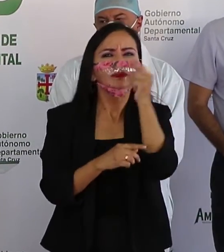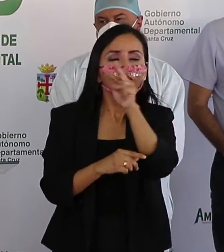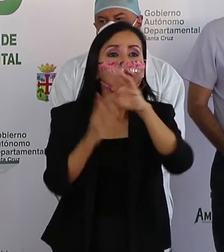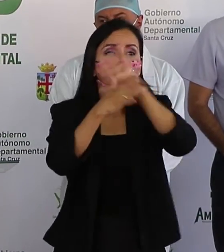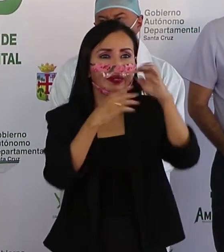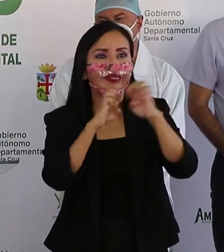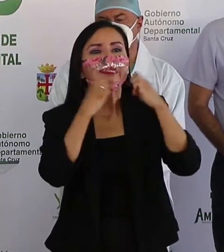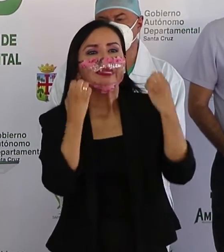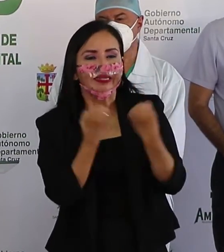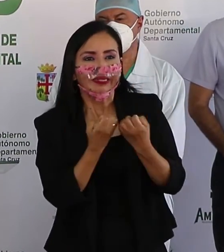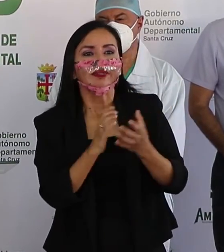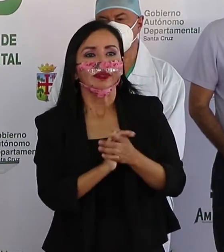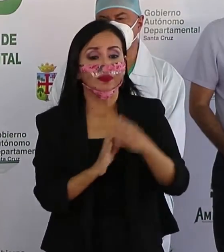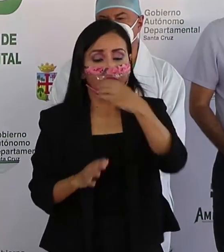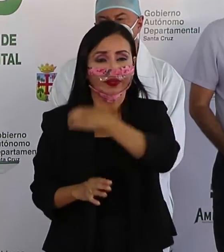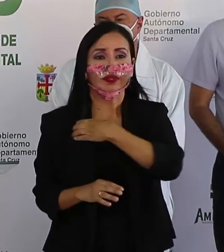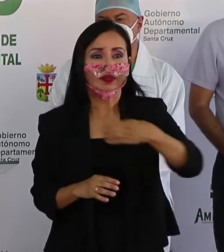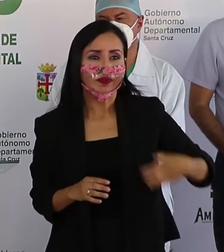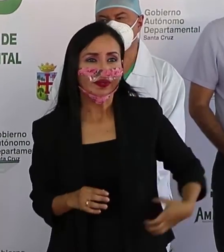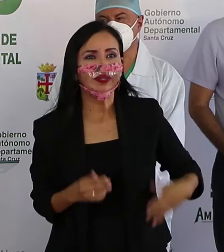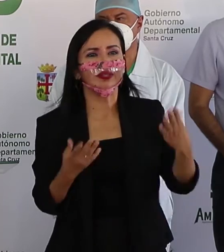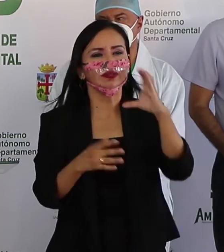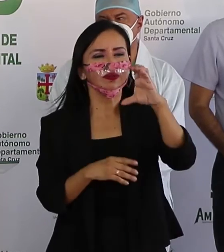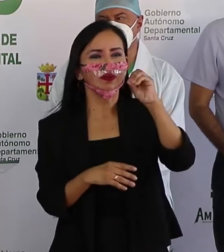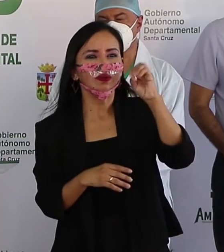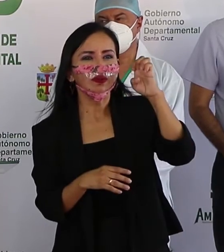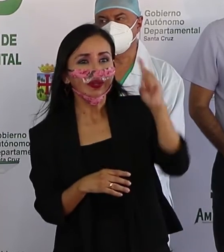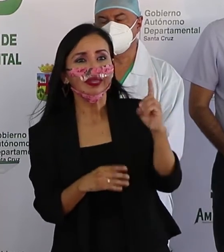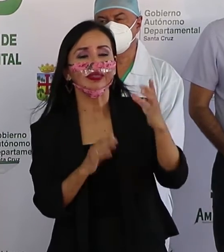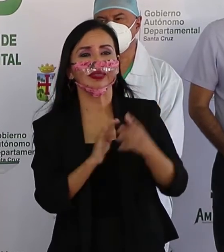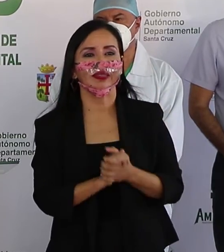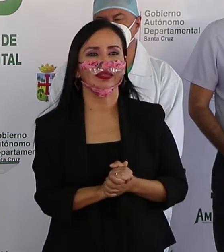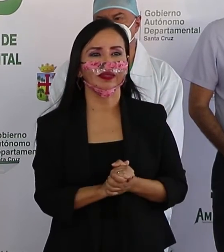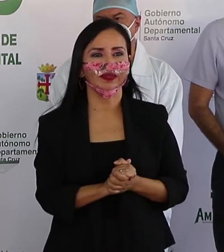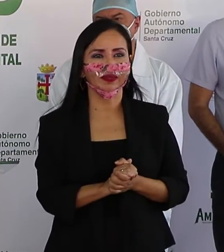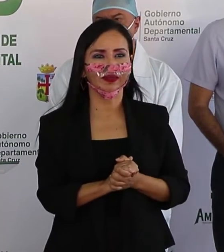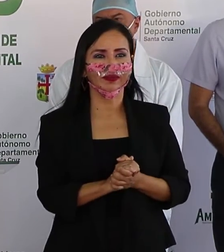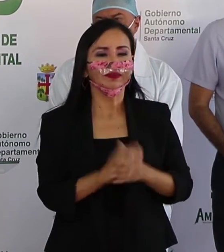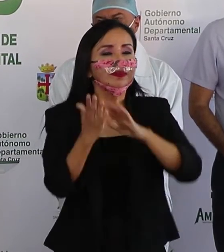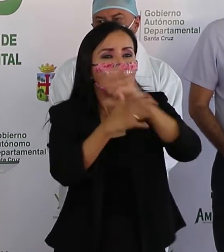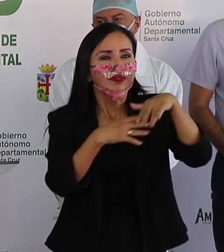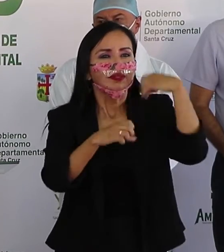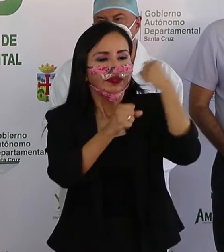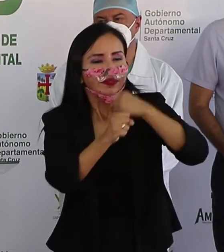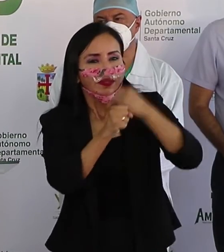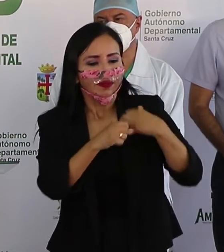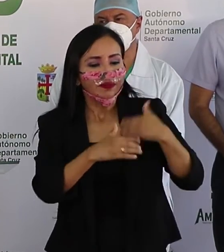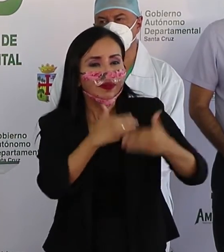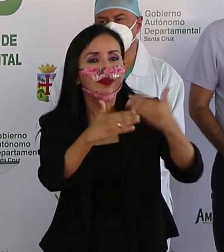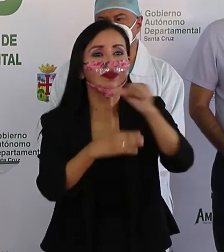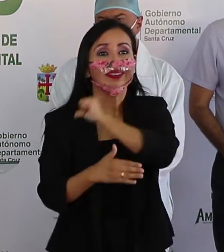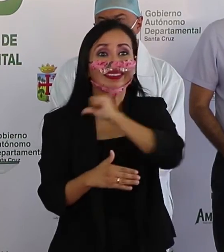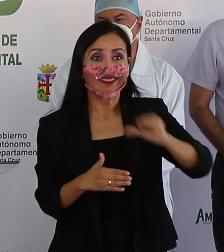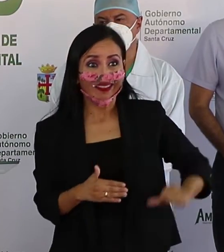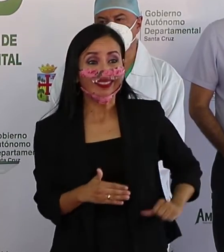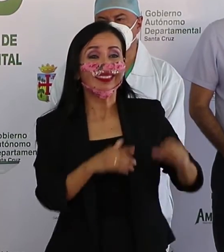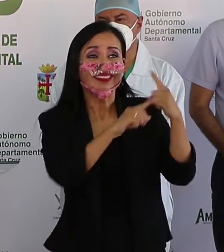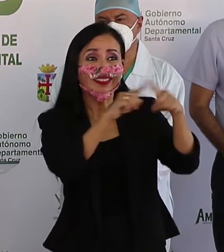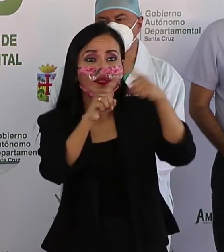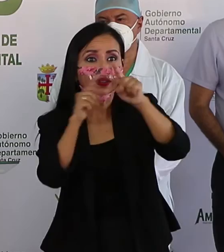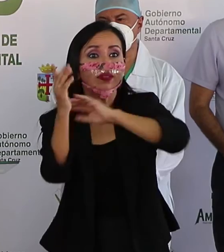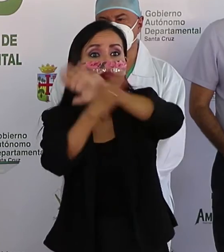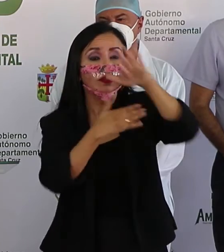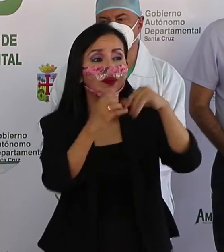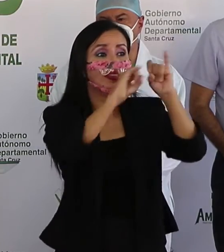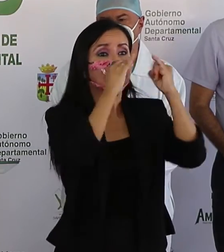todo este equipo, de la gobernación, del COET, del trabajo que hemos hecho con la alcaldía,